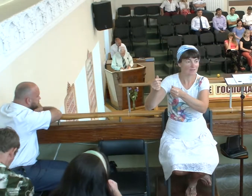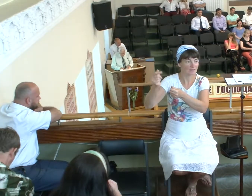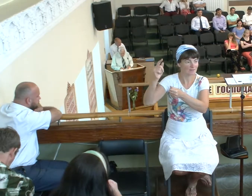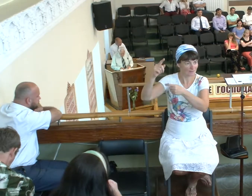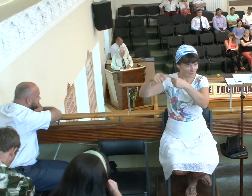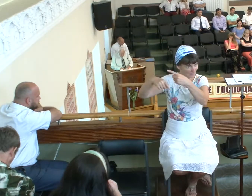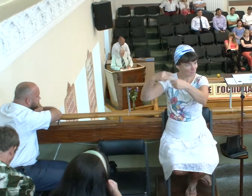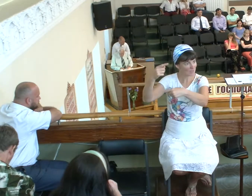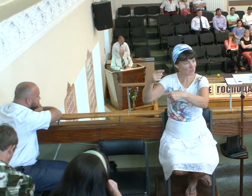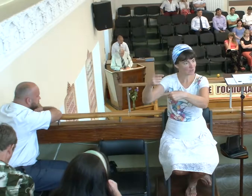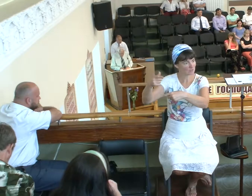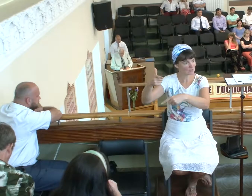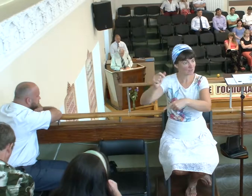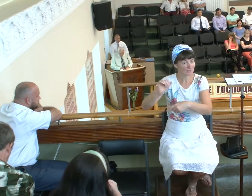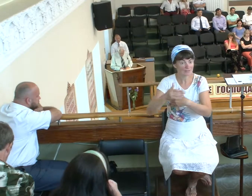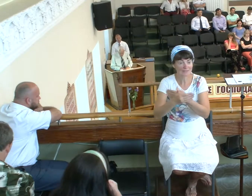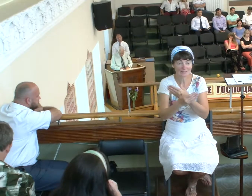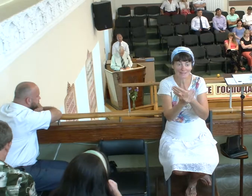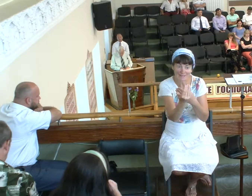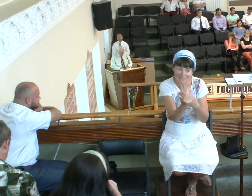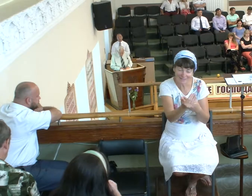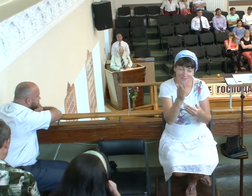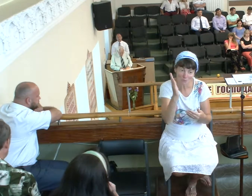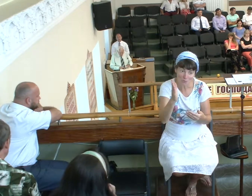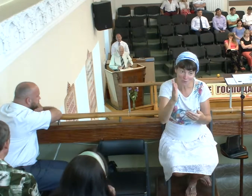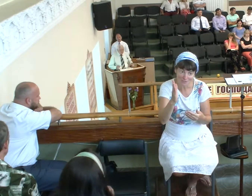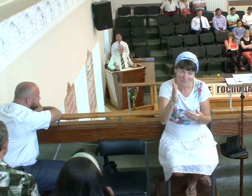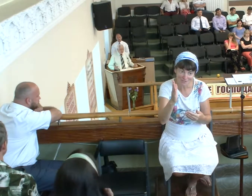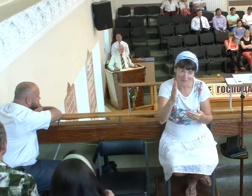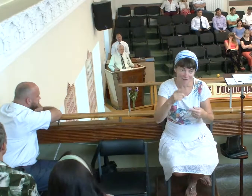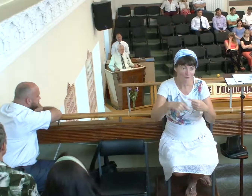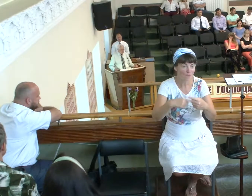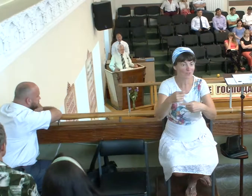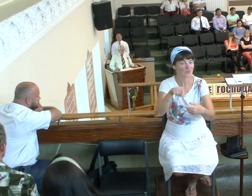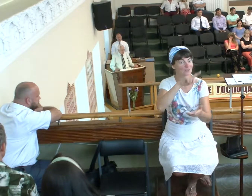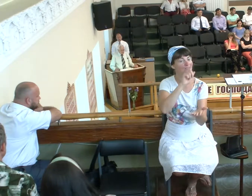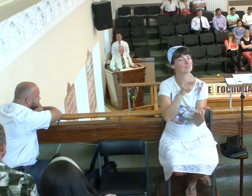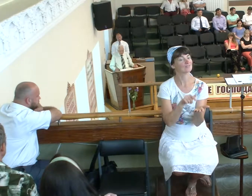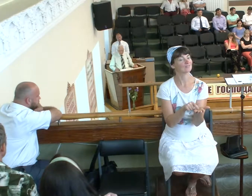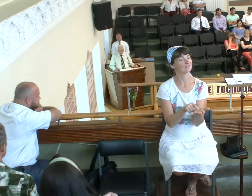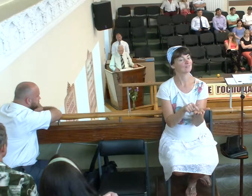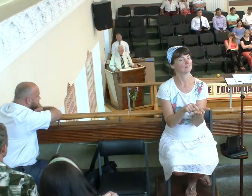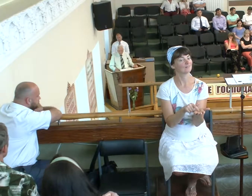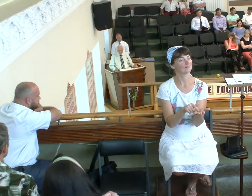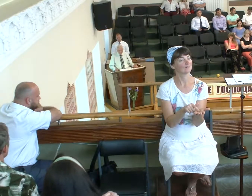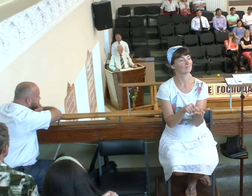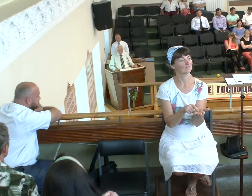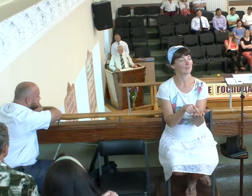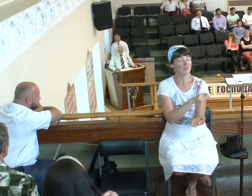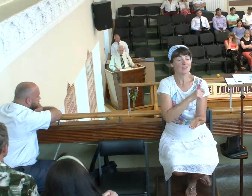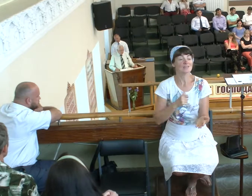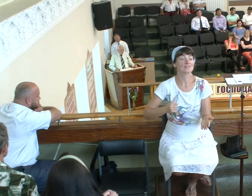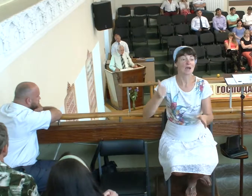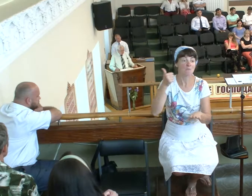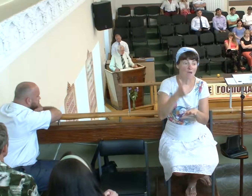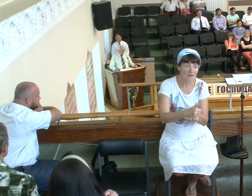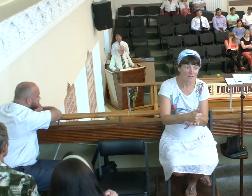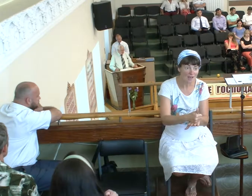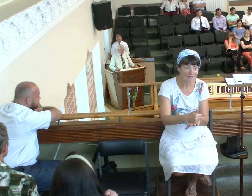мы будем проводить вечность. Ведь самое главное, то, где мы